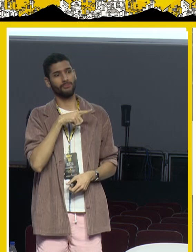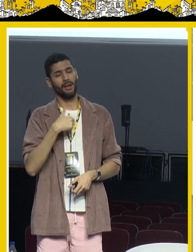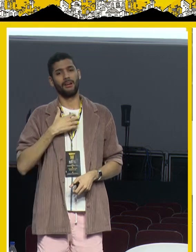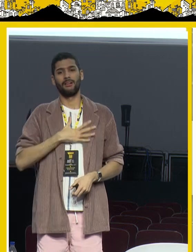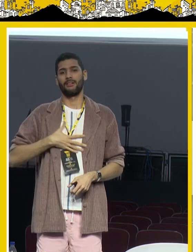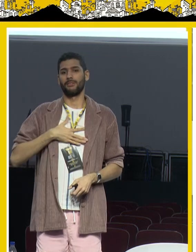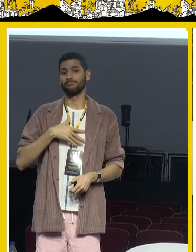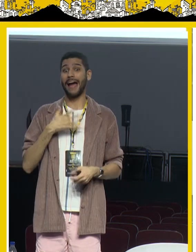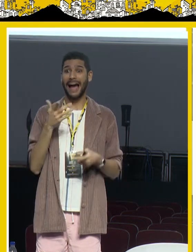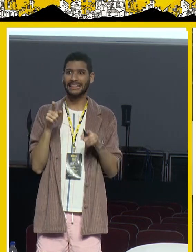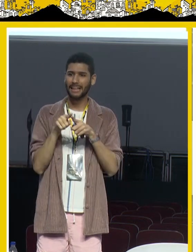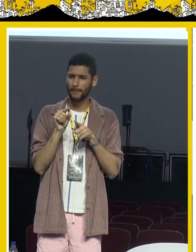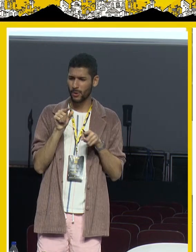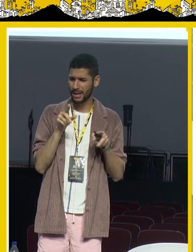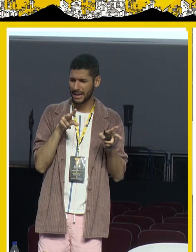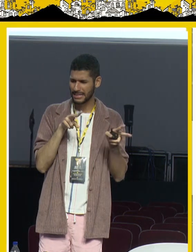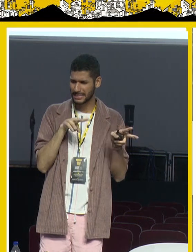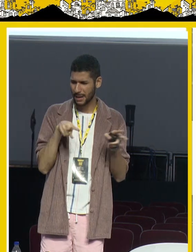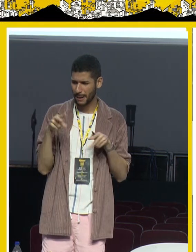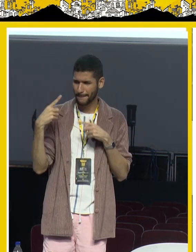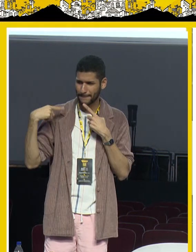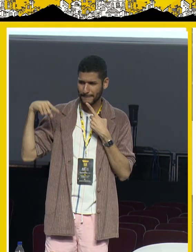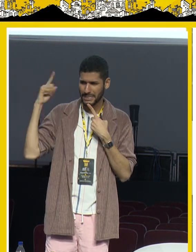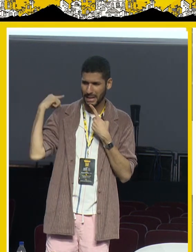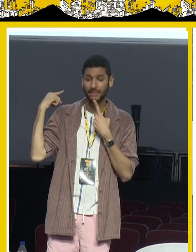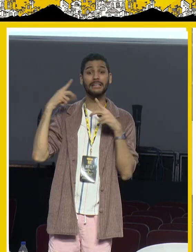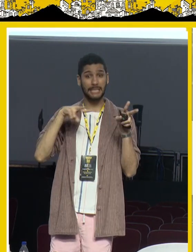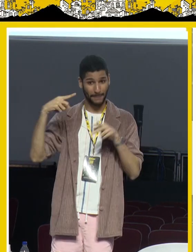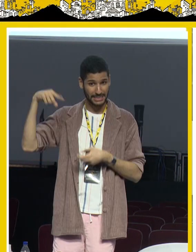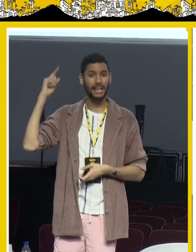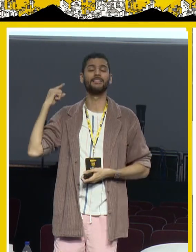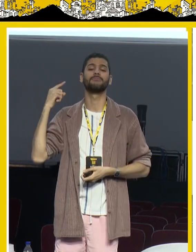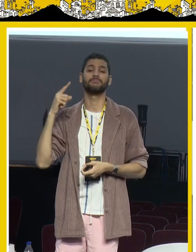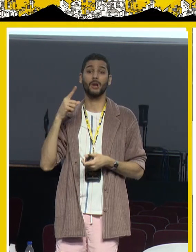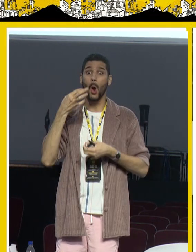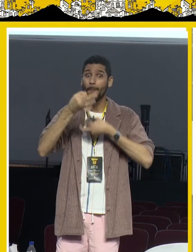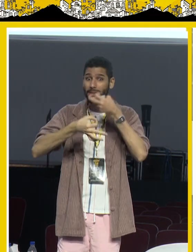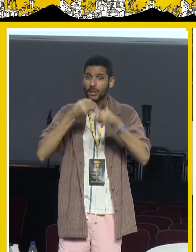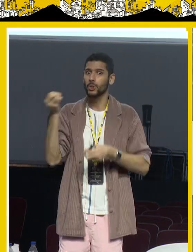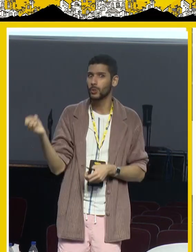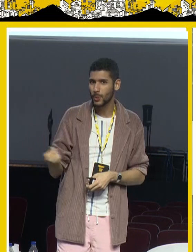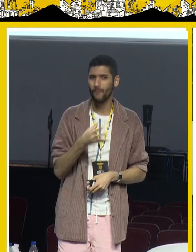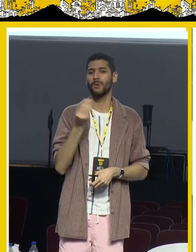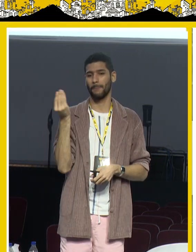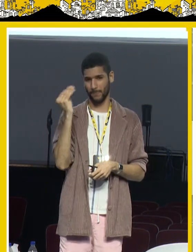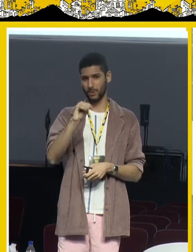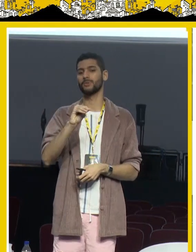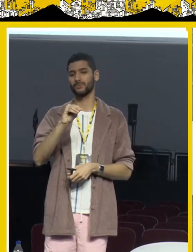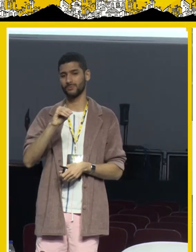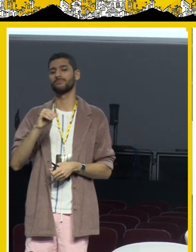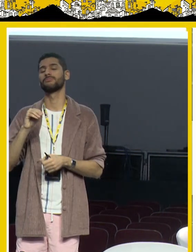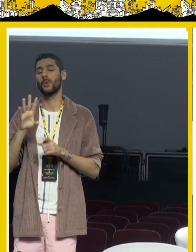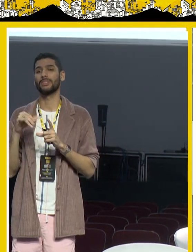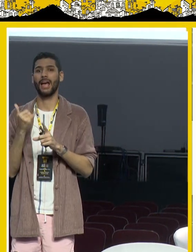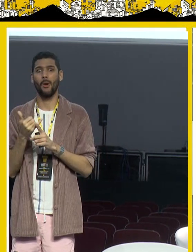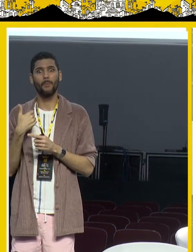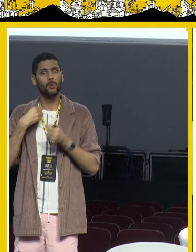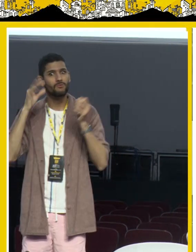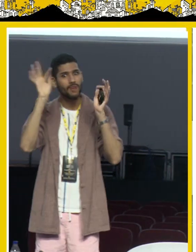alguns comentários que eu trouxe pra vocês verem que muitas vezes estão gostando e a semana passada tiveram novos